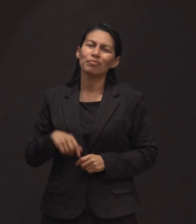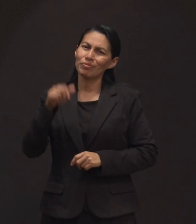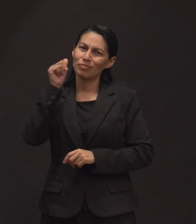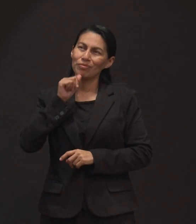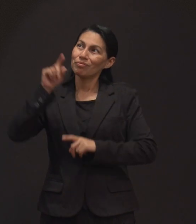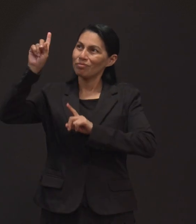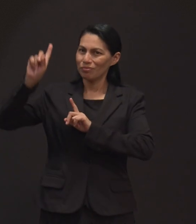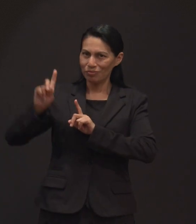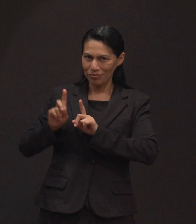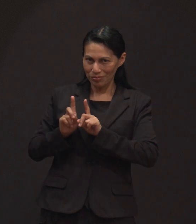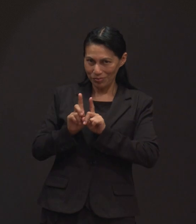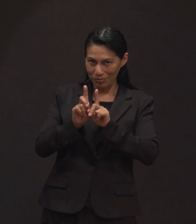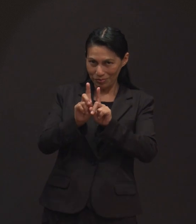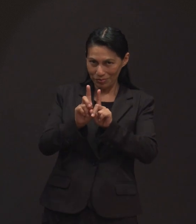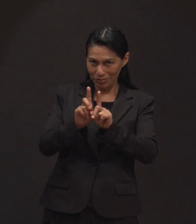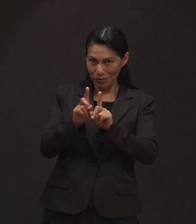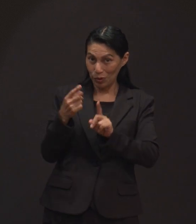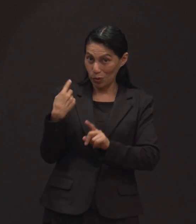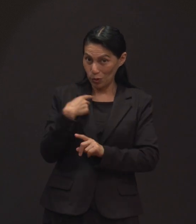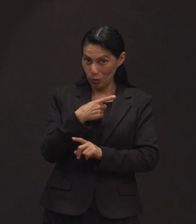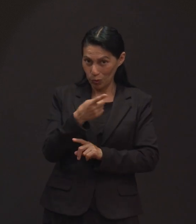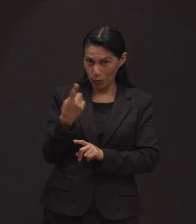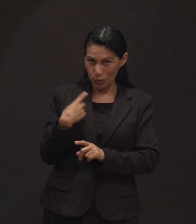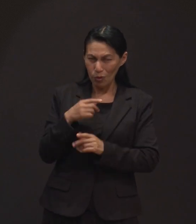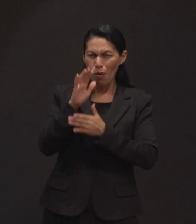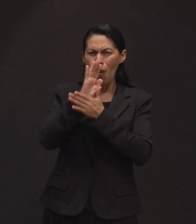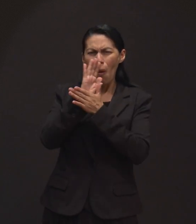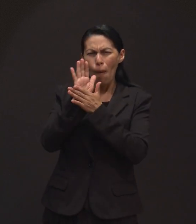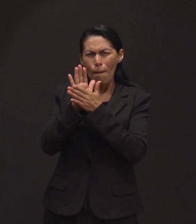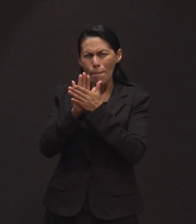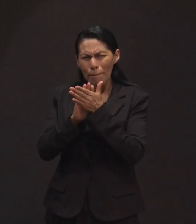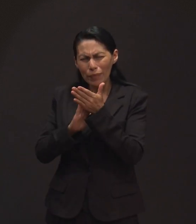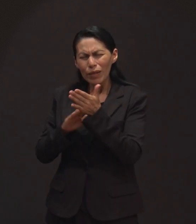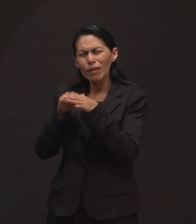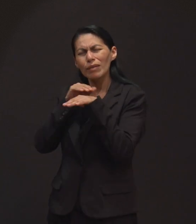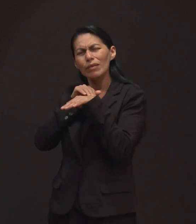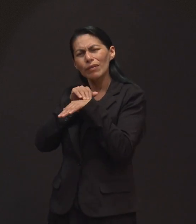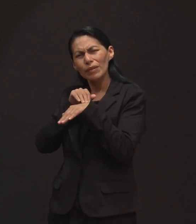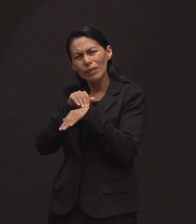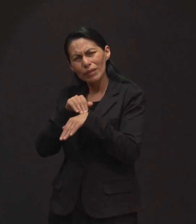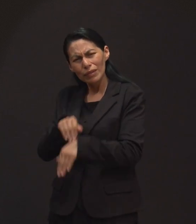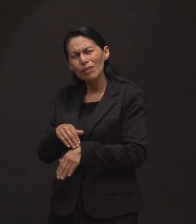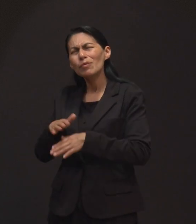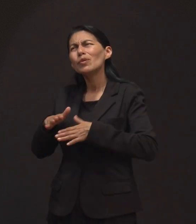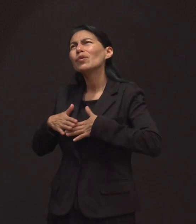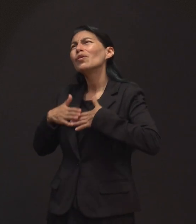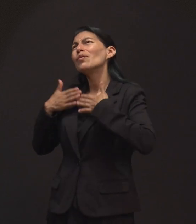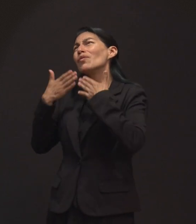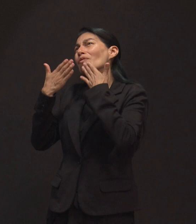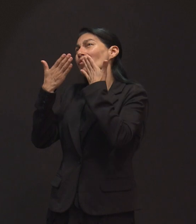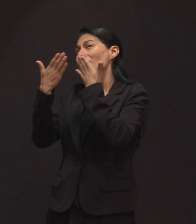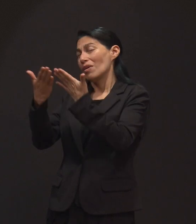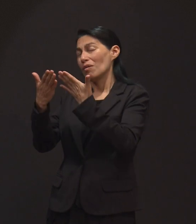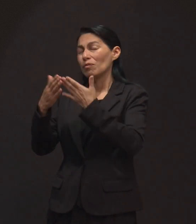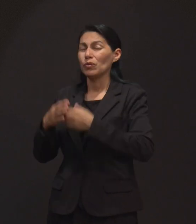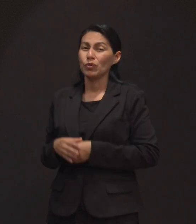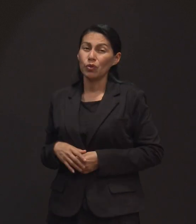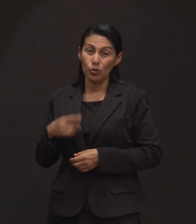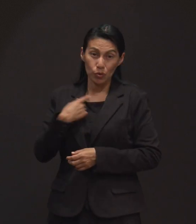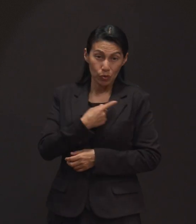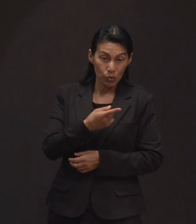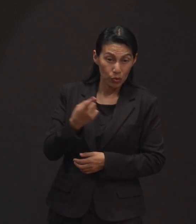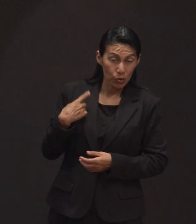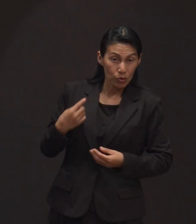Él está de nuestro lado si nos humillamos para obedecerle, para confiar en Él,